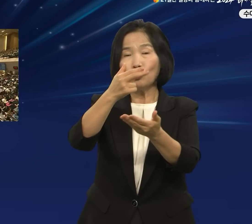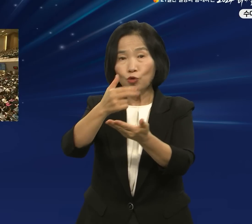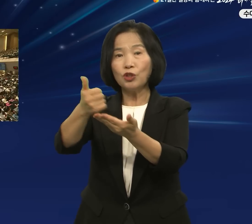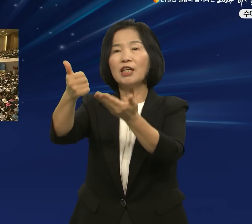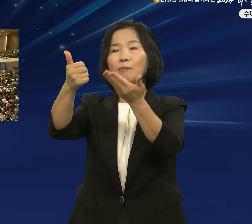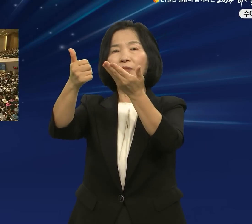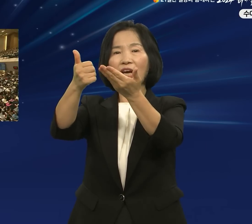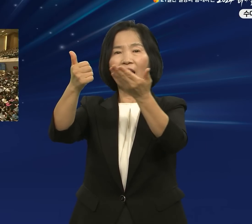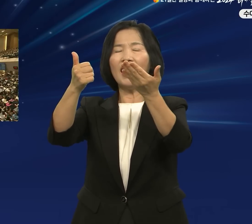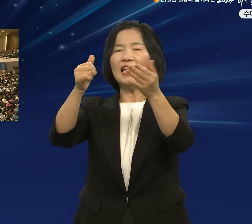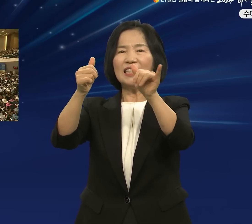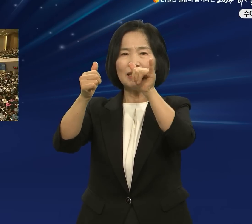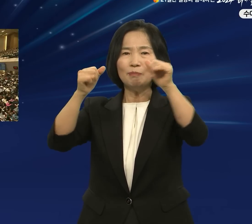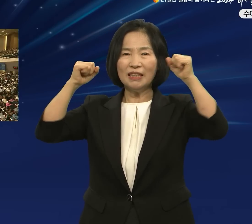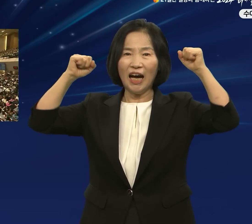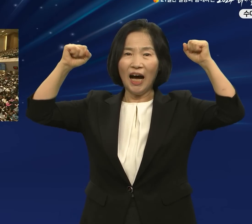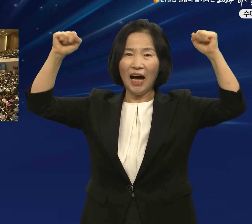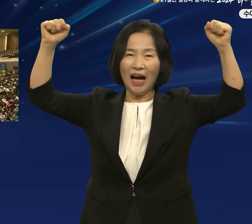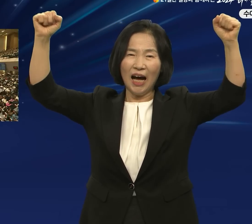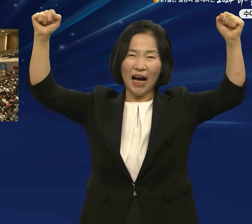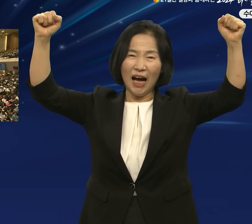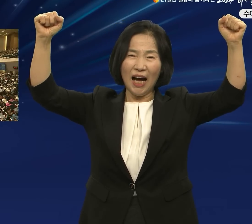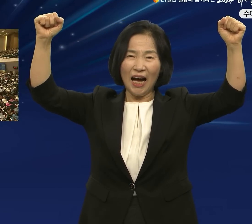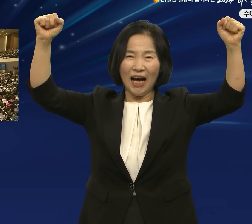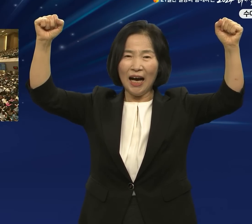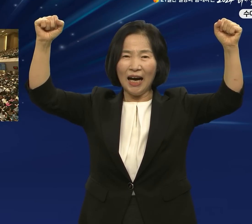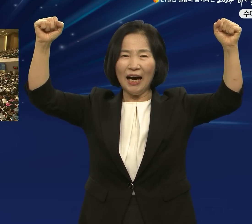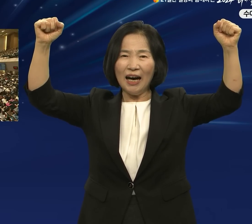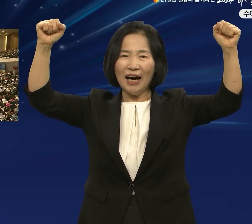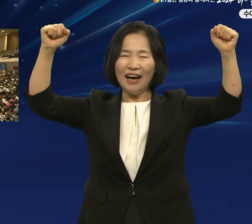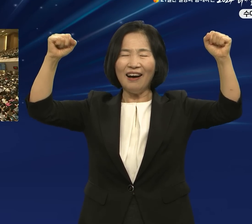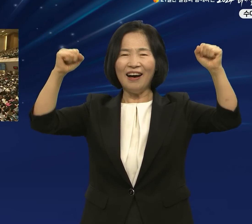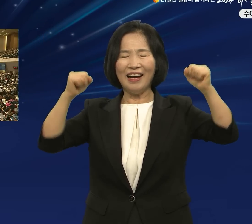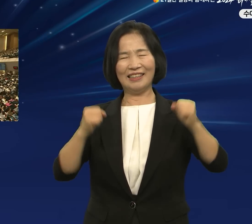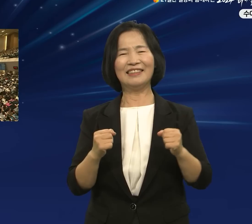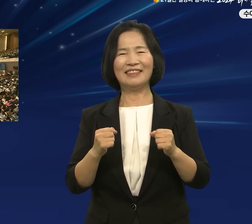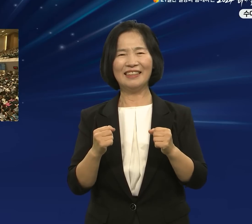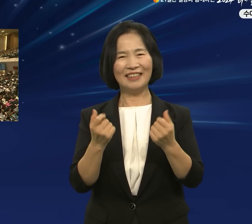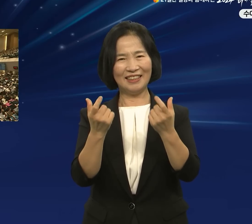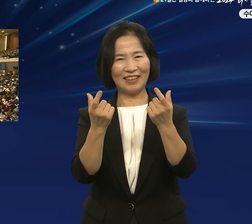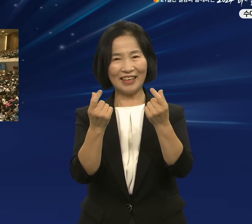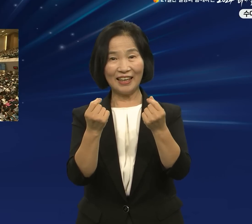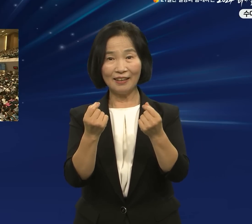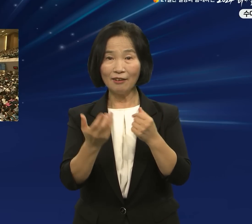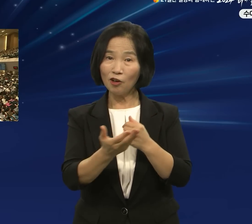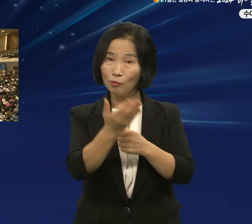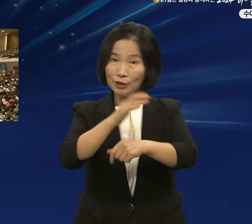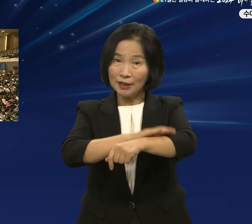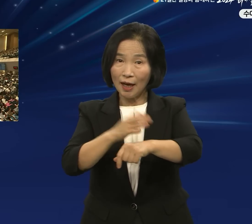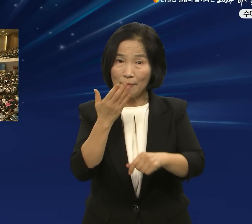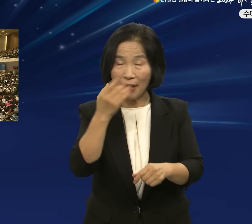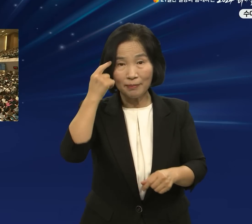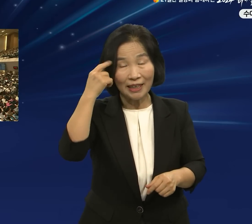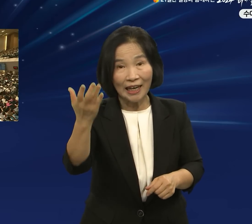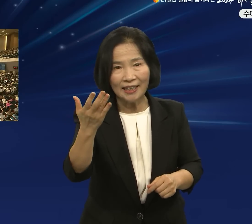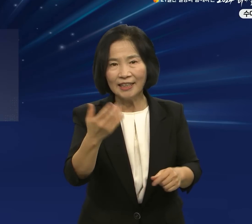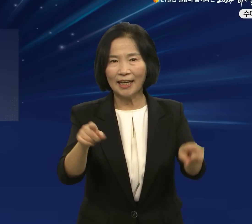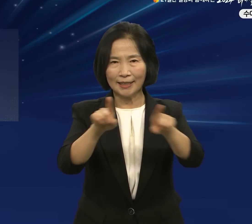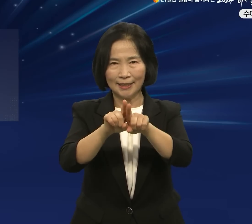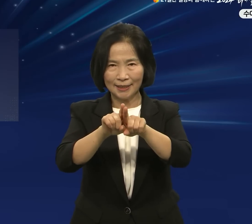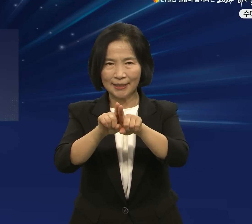목적은 주님께 있습니다. 이렇게 하는 겁니다. 잘 하실 수 있겠죠? 예.